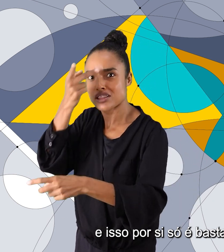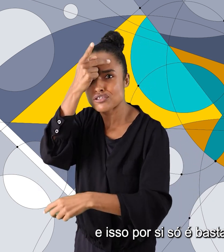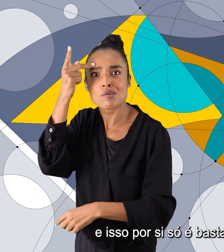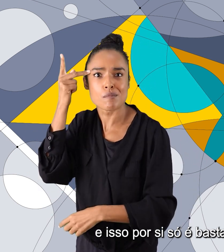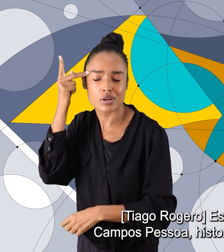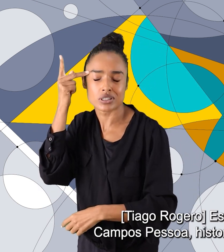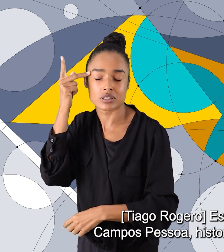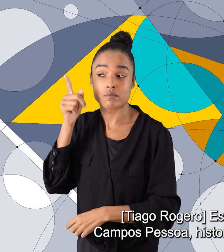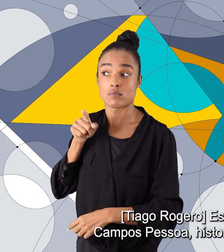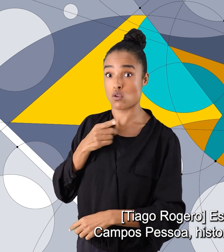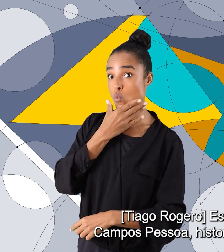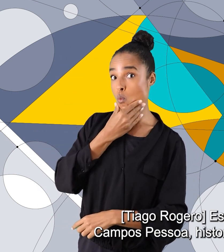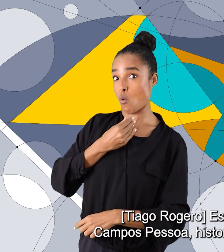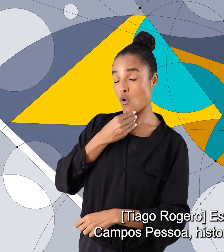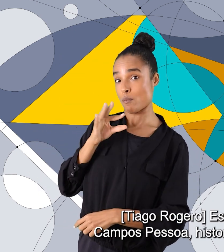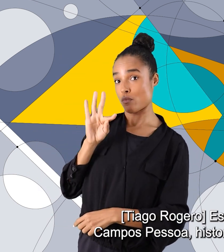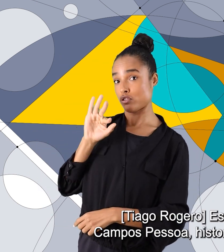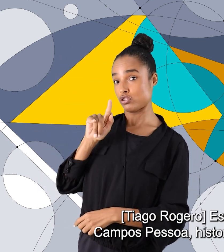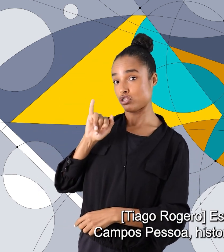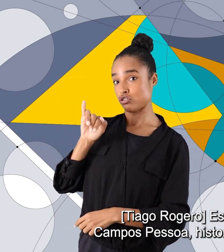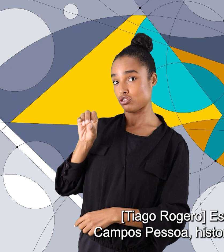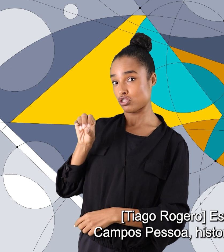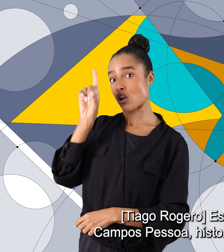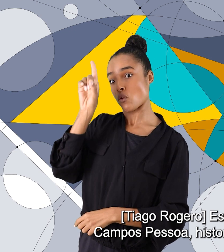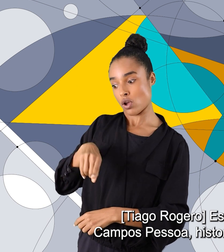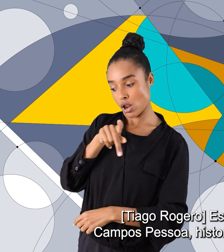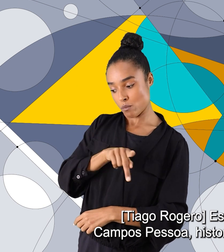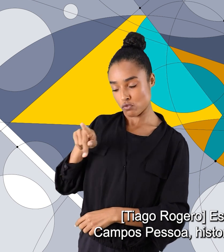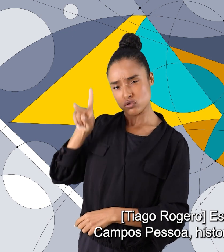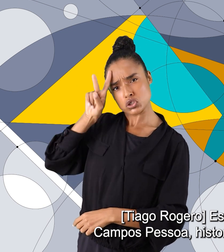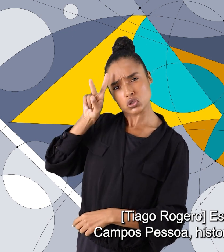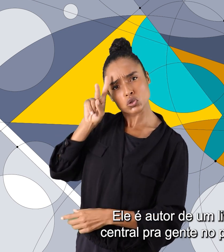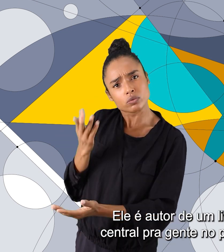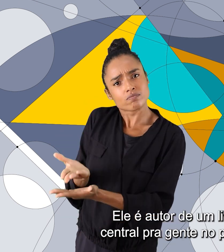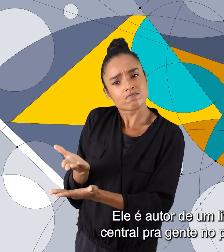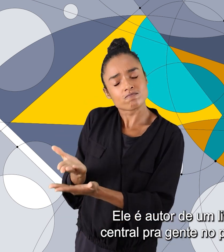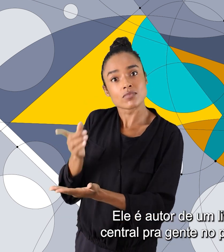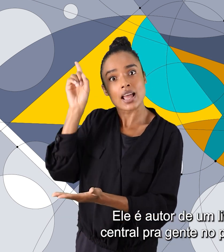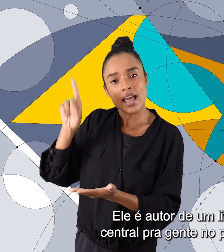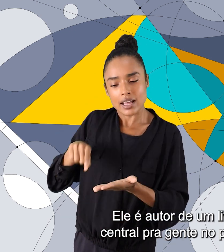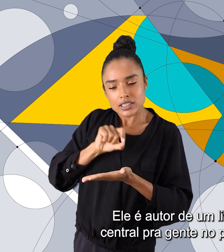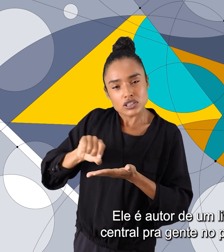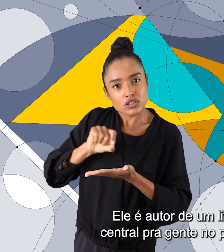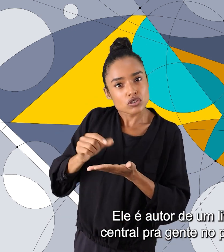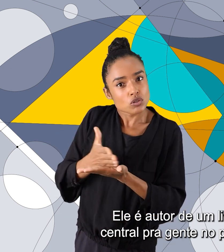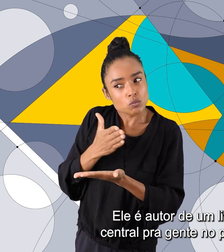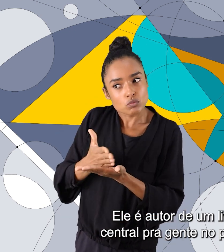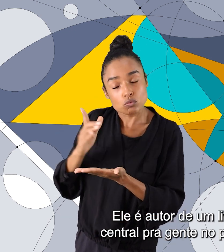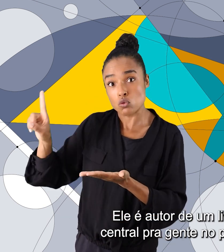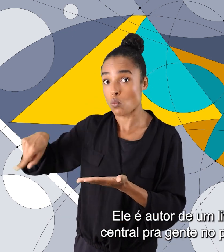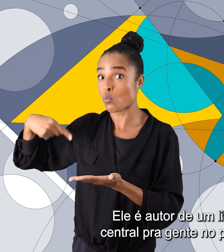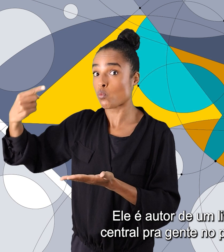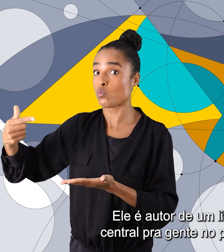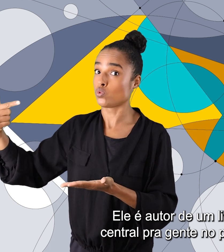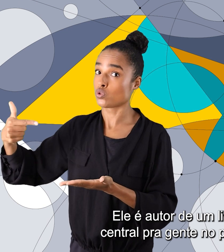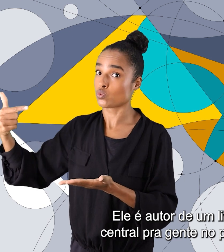emblemático. Este é o Thiago Campos Pessoa, historiador e professor. Ele é autor de um livro que vai ser central para a gente